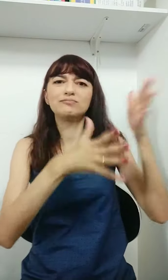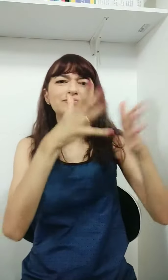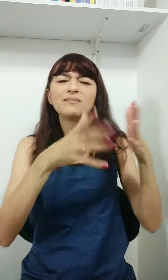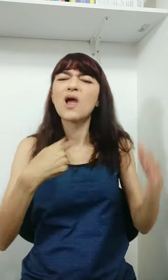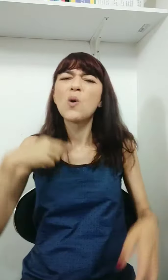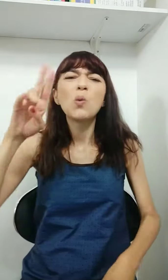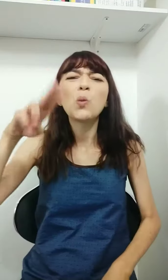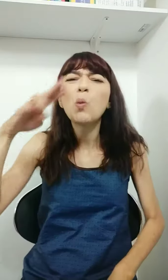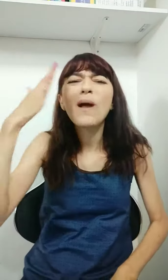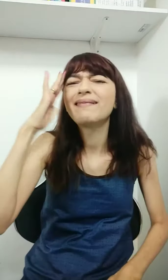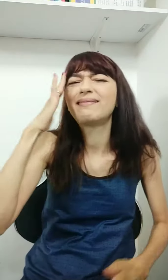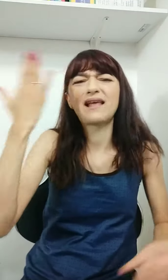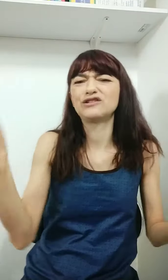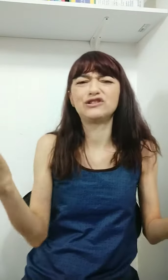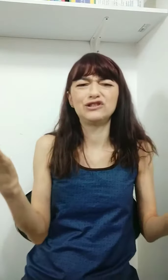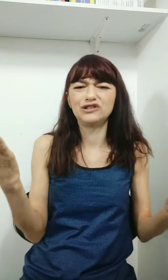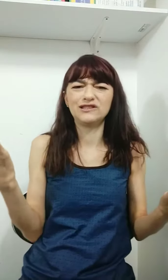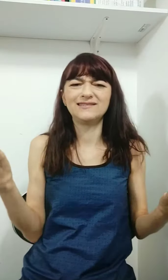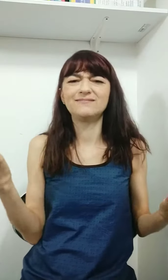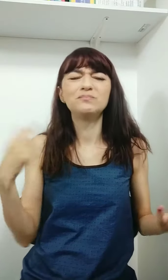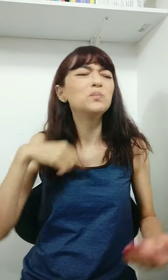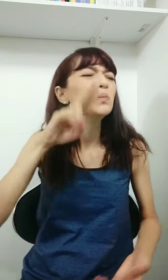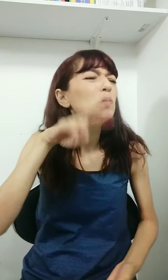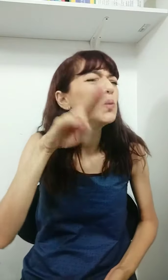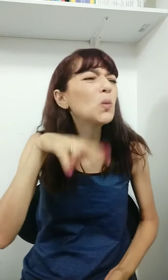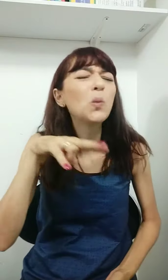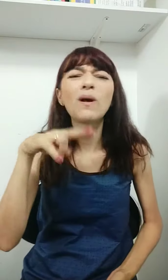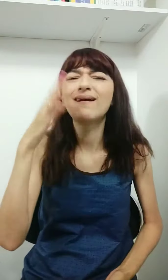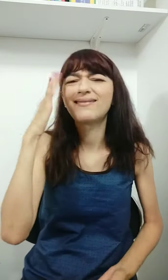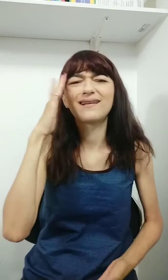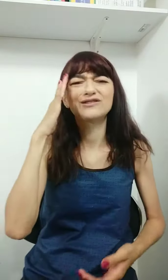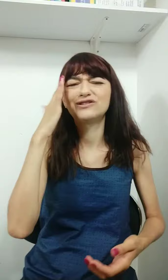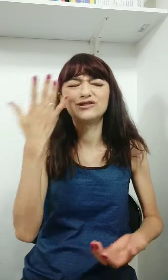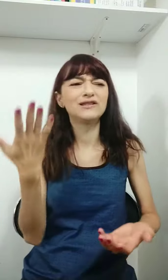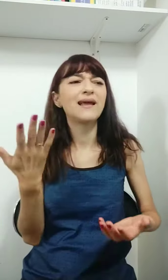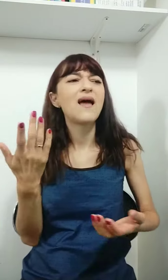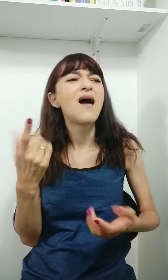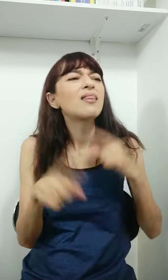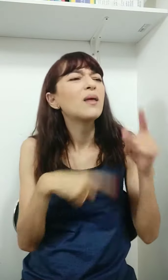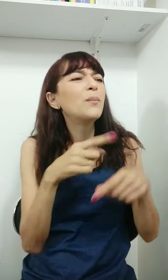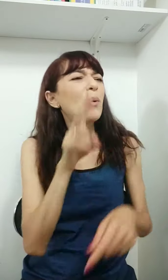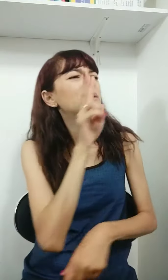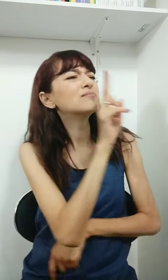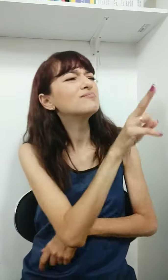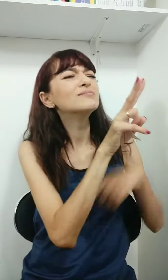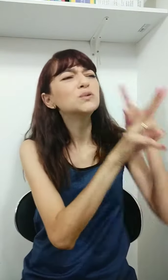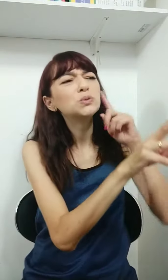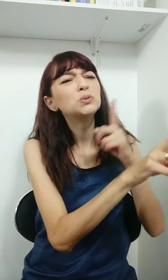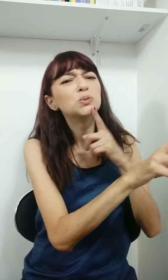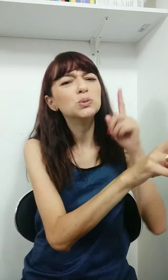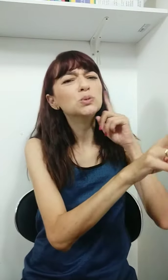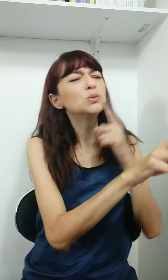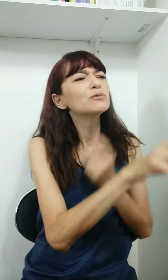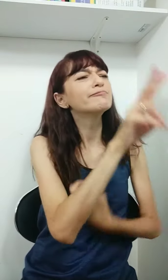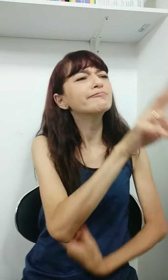Olha só, eu aprendi assim, muito tardiamente, né, a entender o surdo. Eu não, às